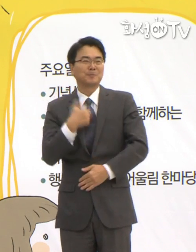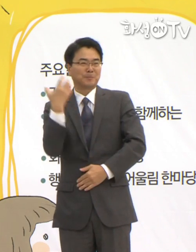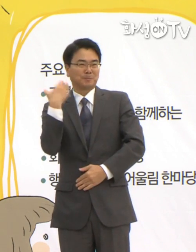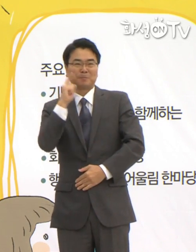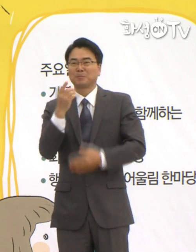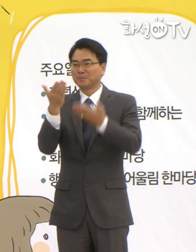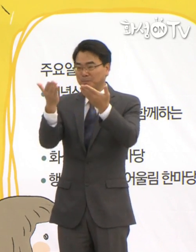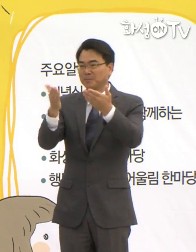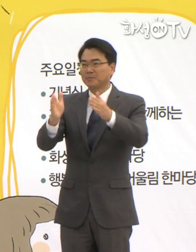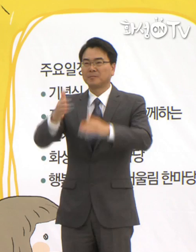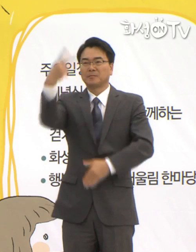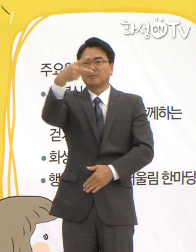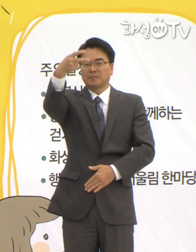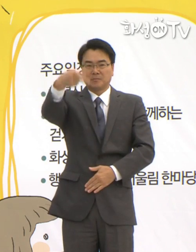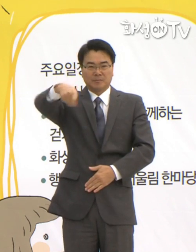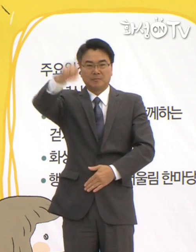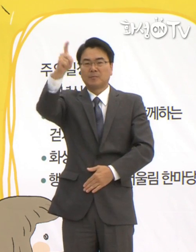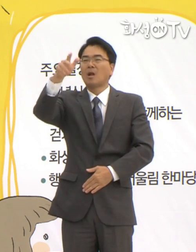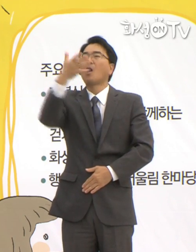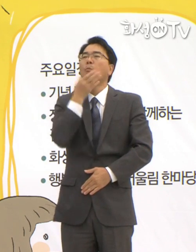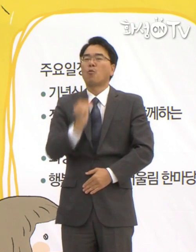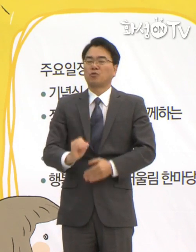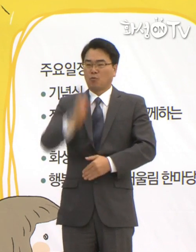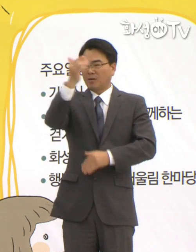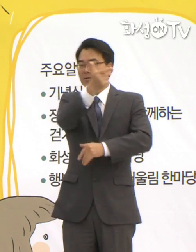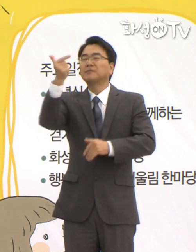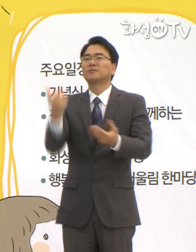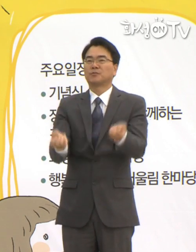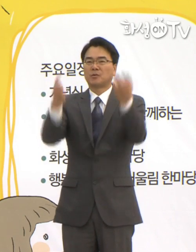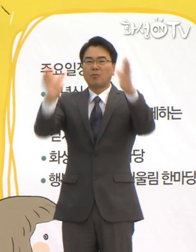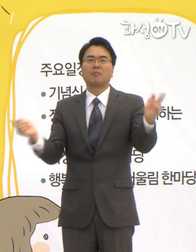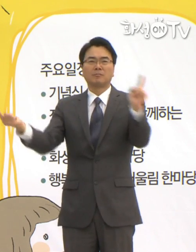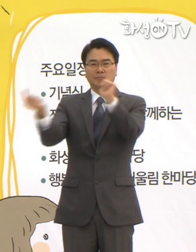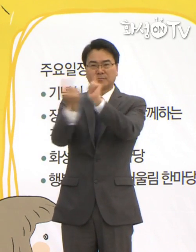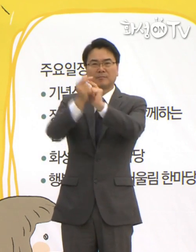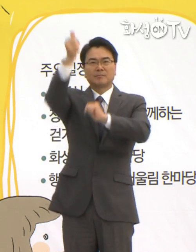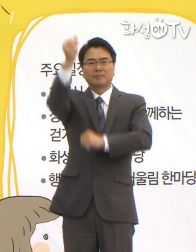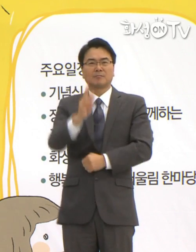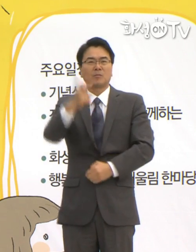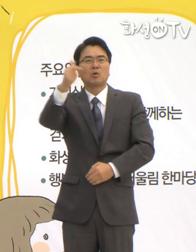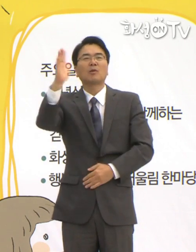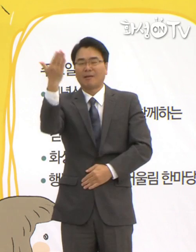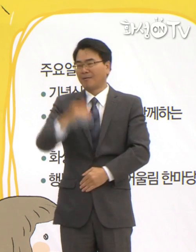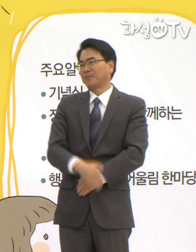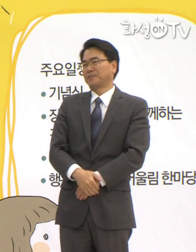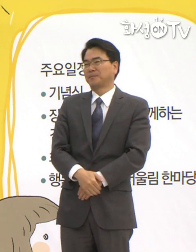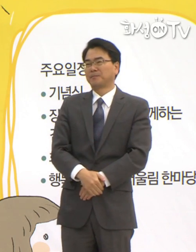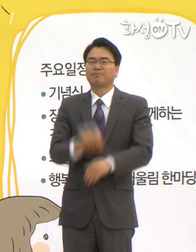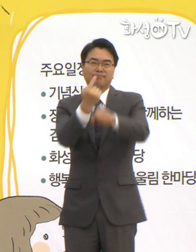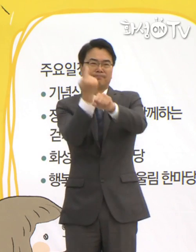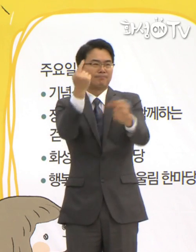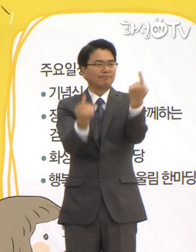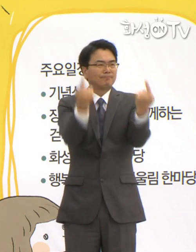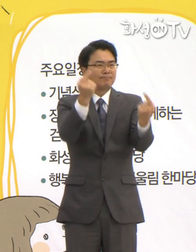하겠습니다. 예, 2011년에 시작된 복지화성대축제가 올해로서 여섯 번째를 맞이했습니다.